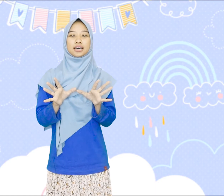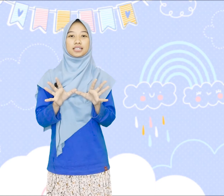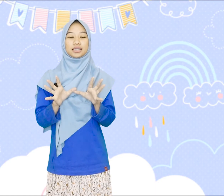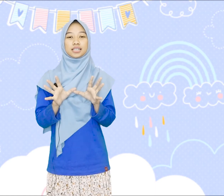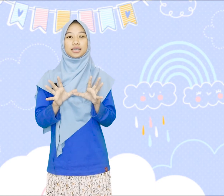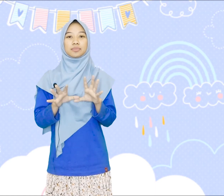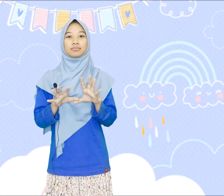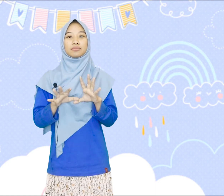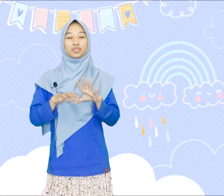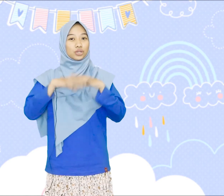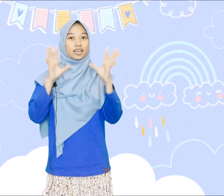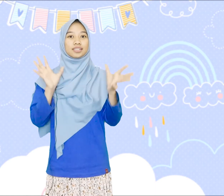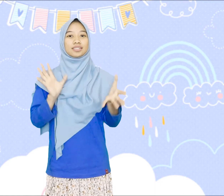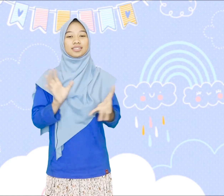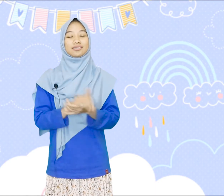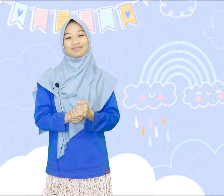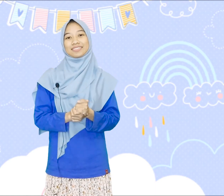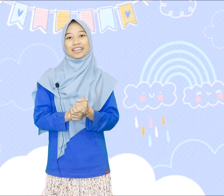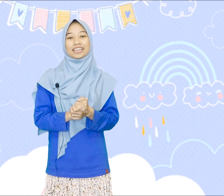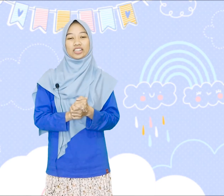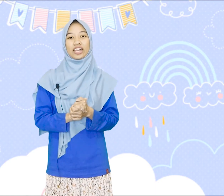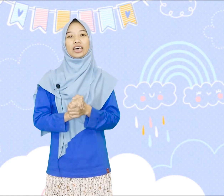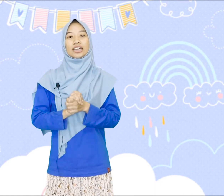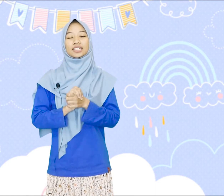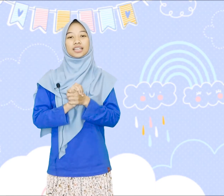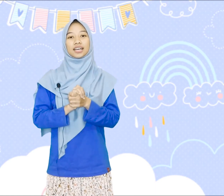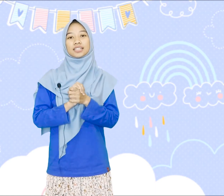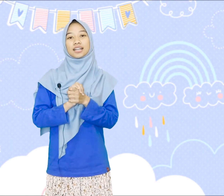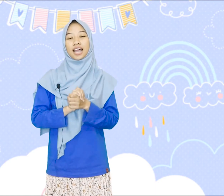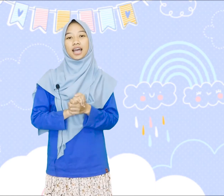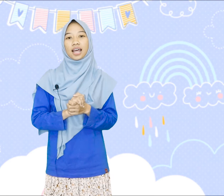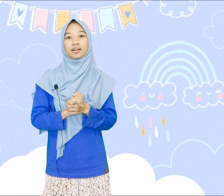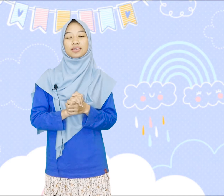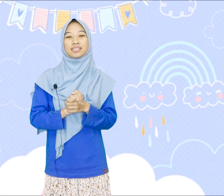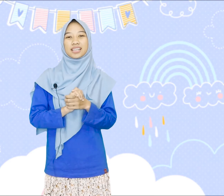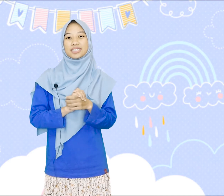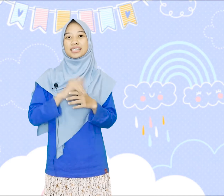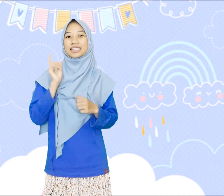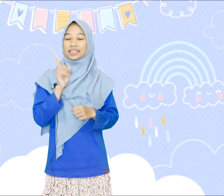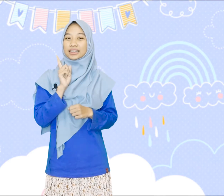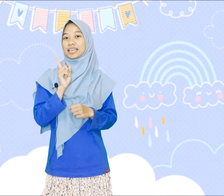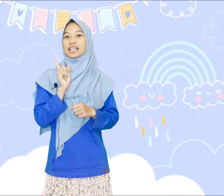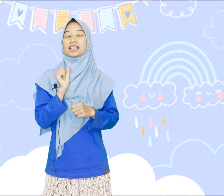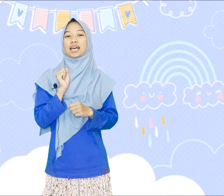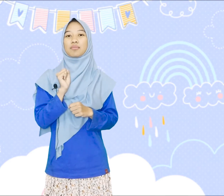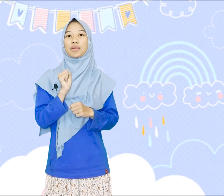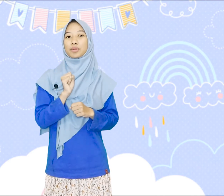di dunia ini gitu ya. Nah, sekarang Kak Sandra akan jelasin sedikit tentang beberapa